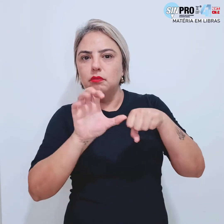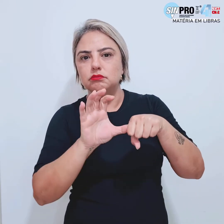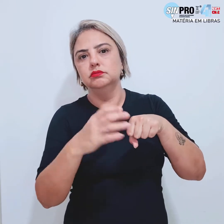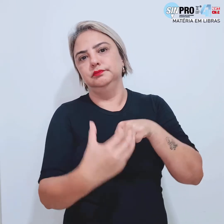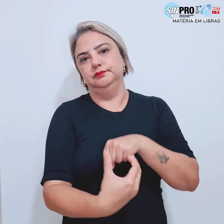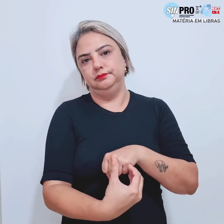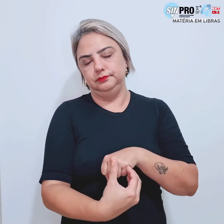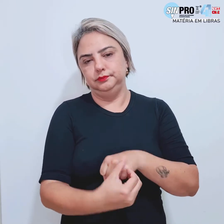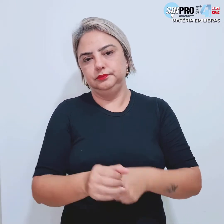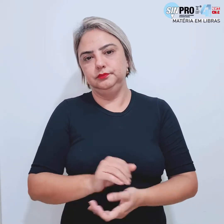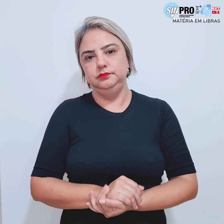Covid-19.